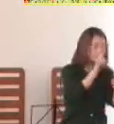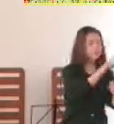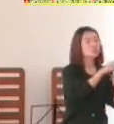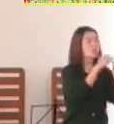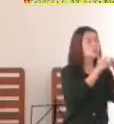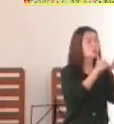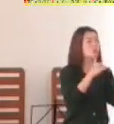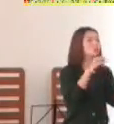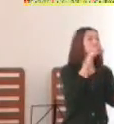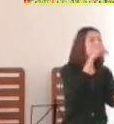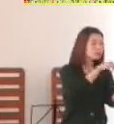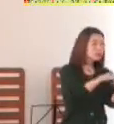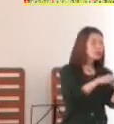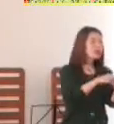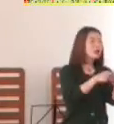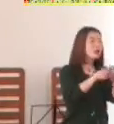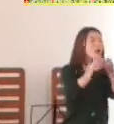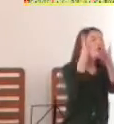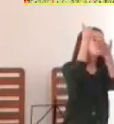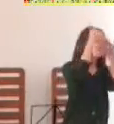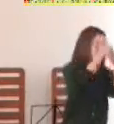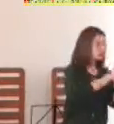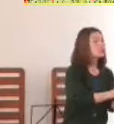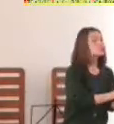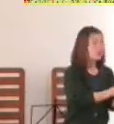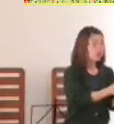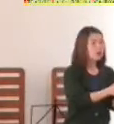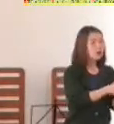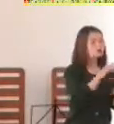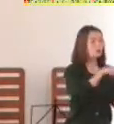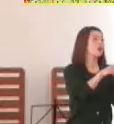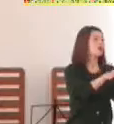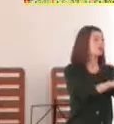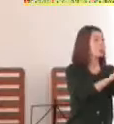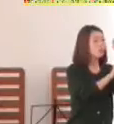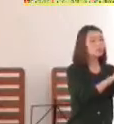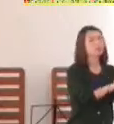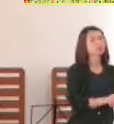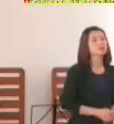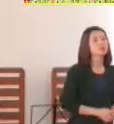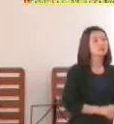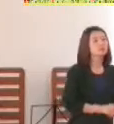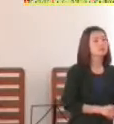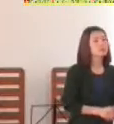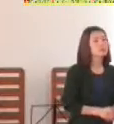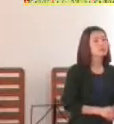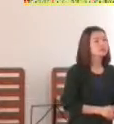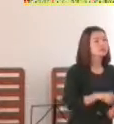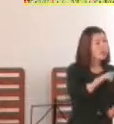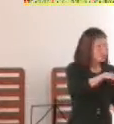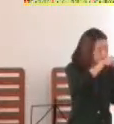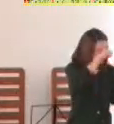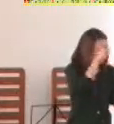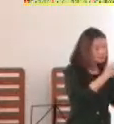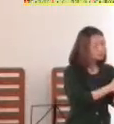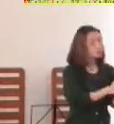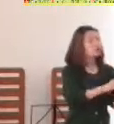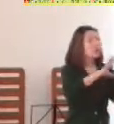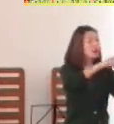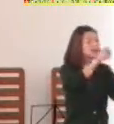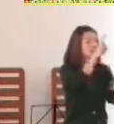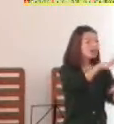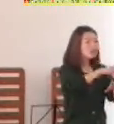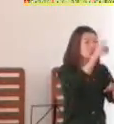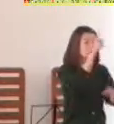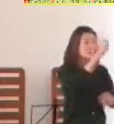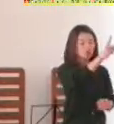ださったんです、ね、あなたたちのまさに手の中にあるこの赤ちゃんは私があなたと共にい